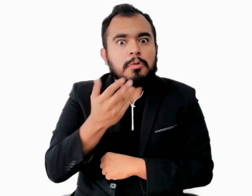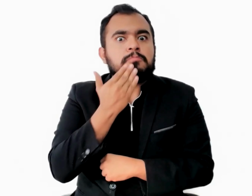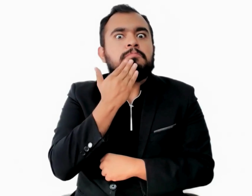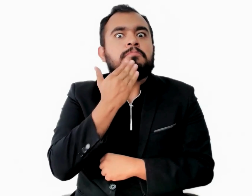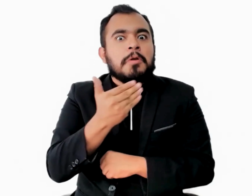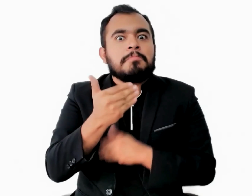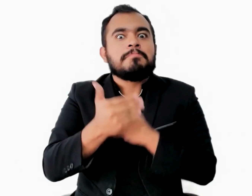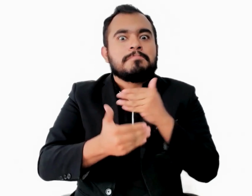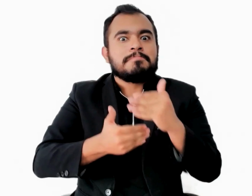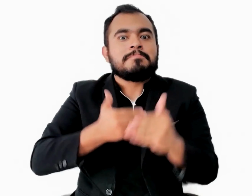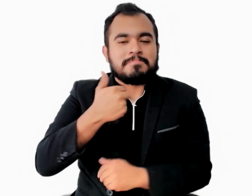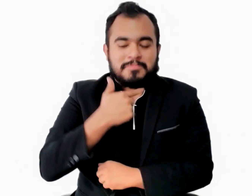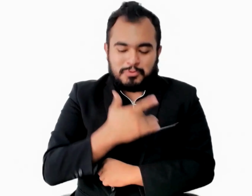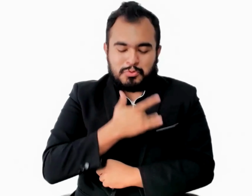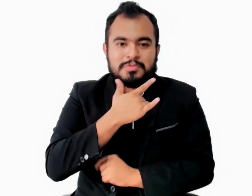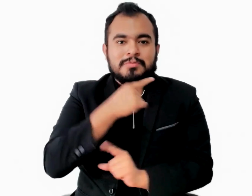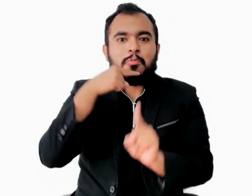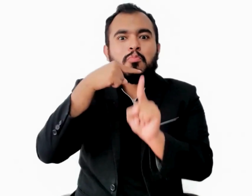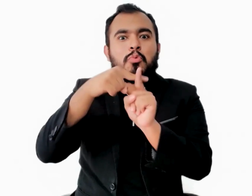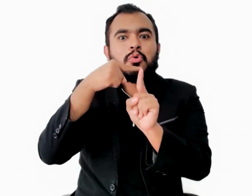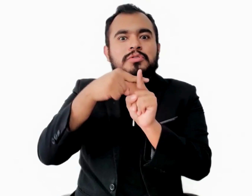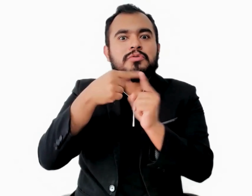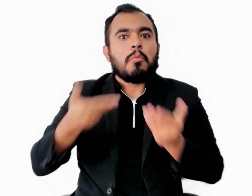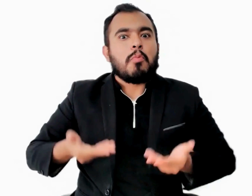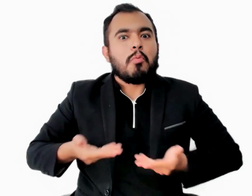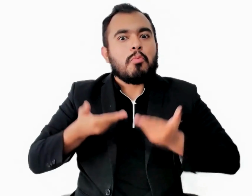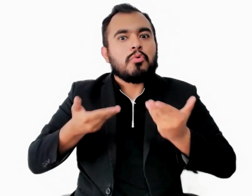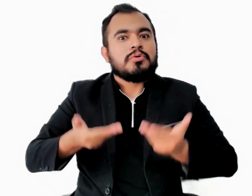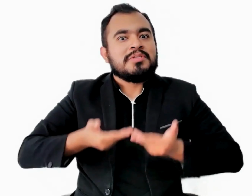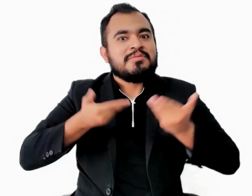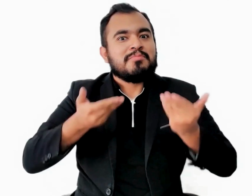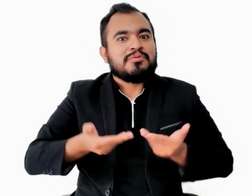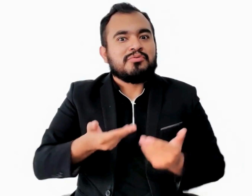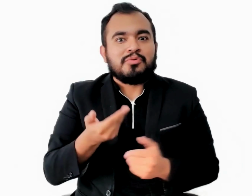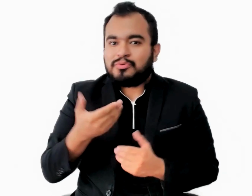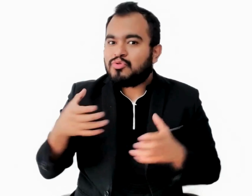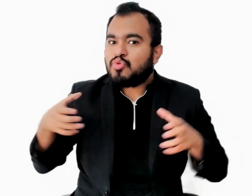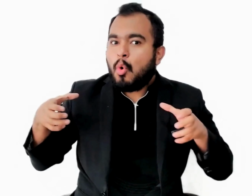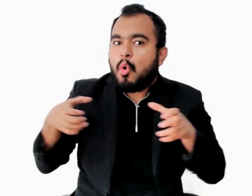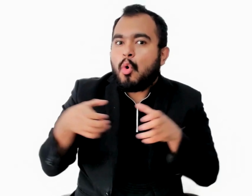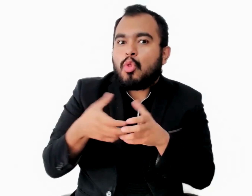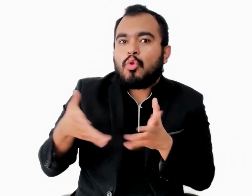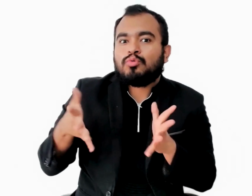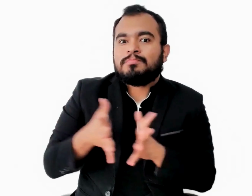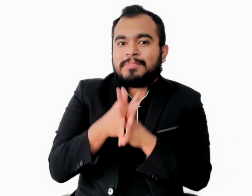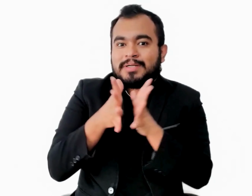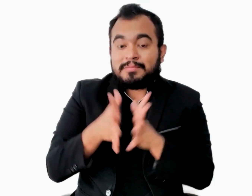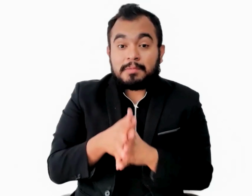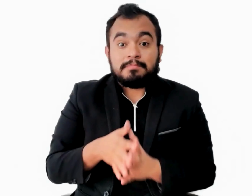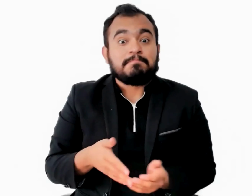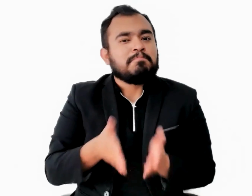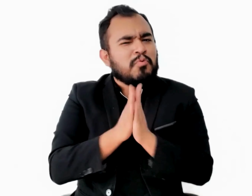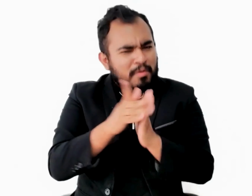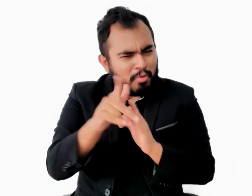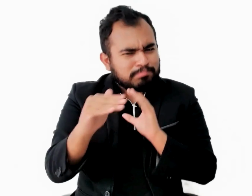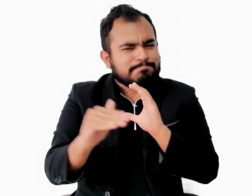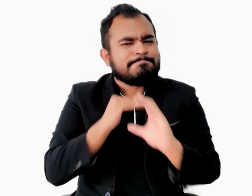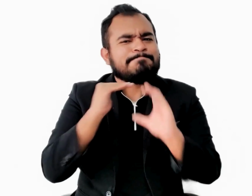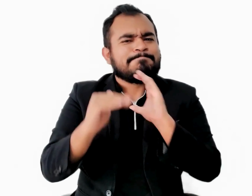siendo así. Así que a mí también me motiva mucho poder hacer actividades donde todos estemos participando. Y please síganos escribiendo, acuérdense